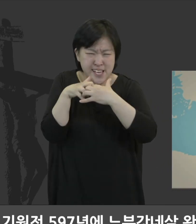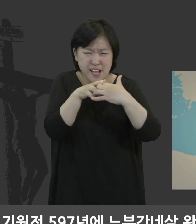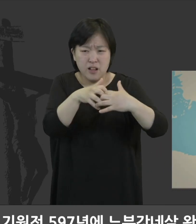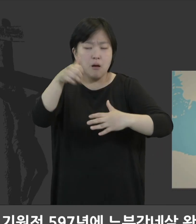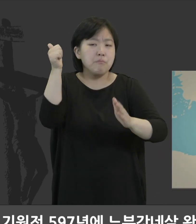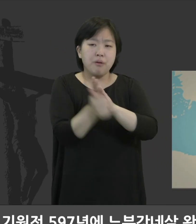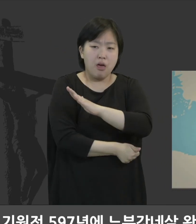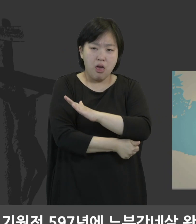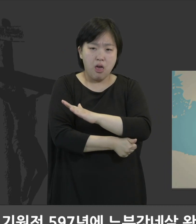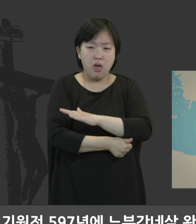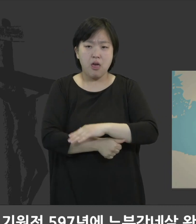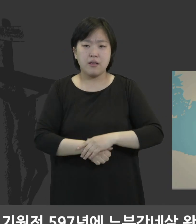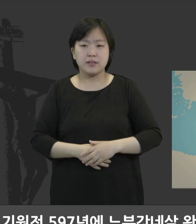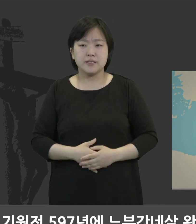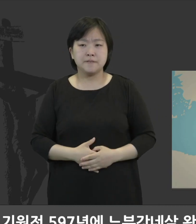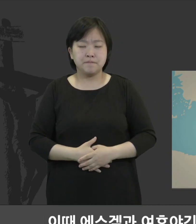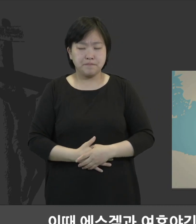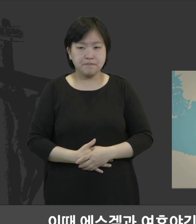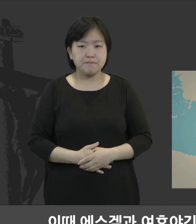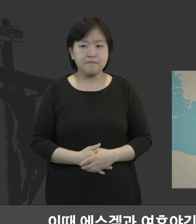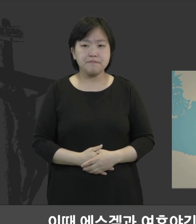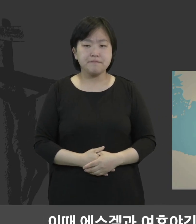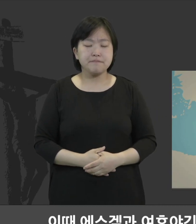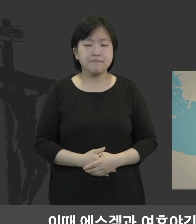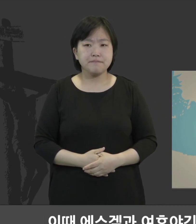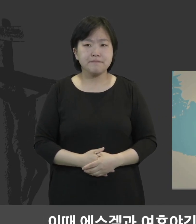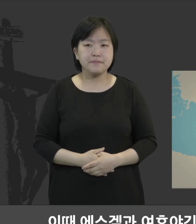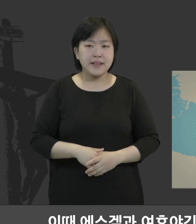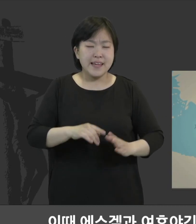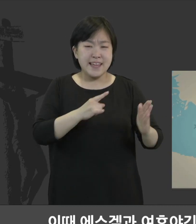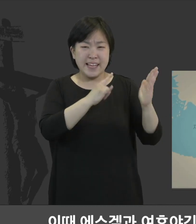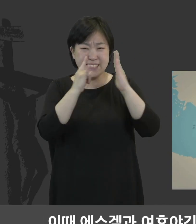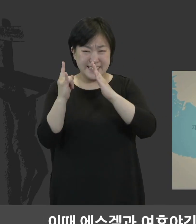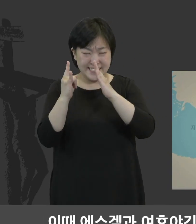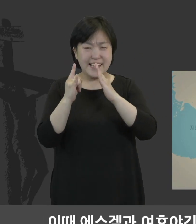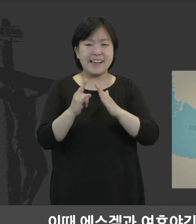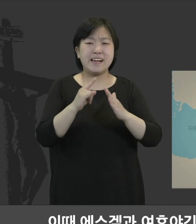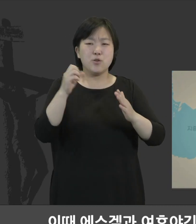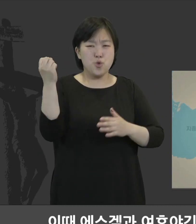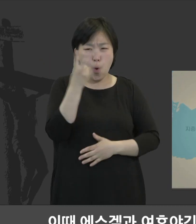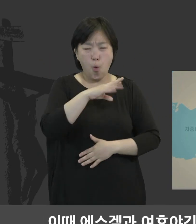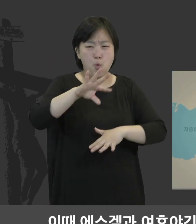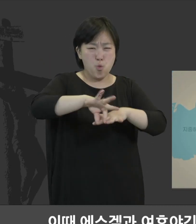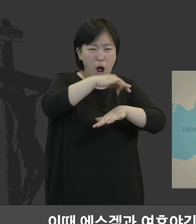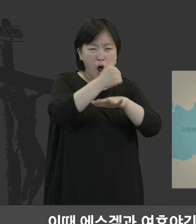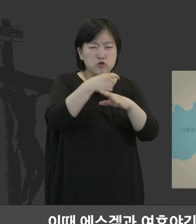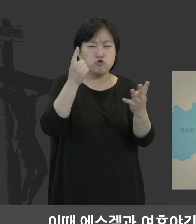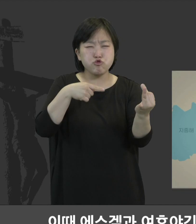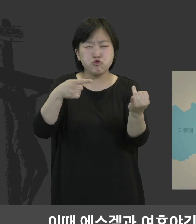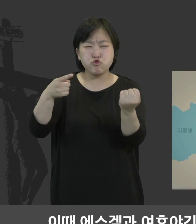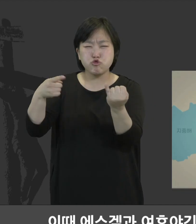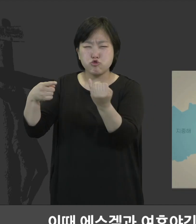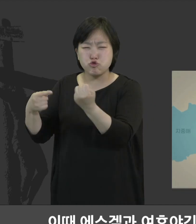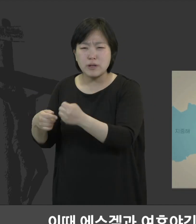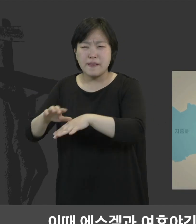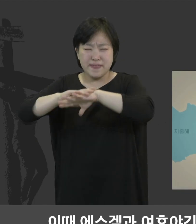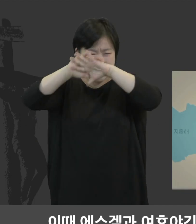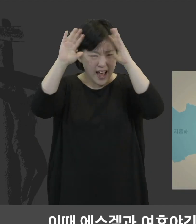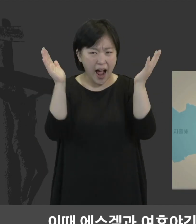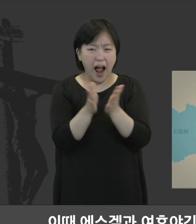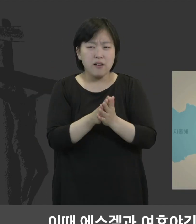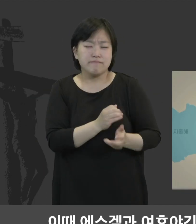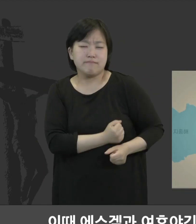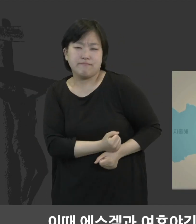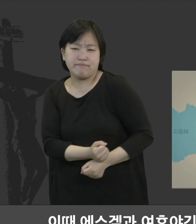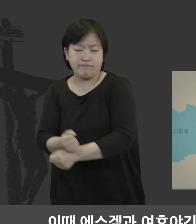큰 패배를 겪게 될 뿐이었습니다. 이때 에스겔과 여호야긴 왕을 포함한 더 많은 백성들이